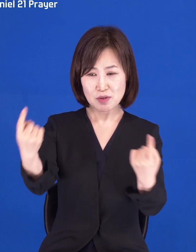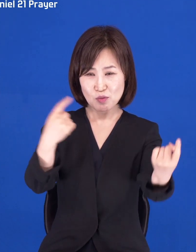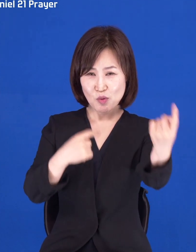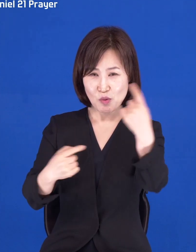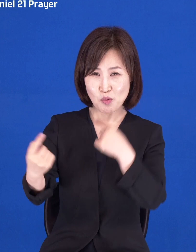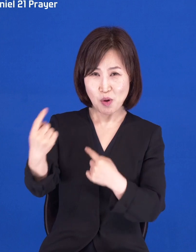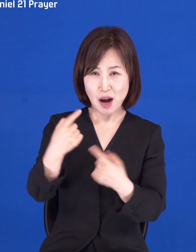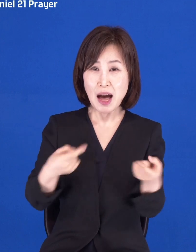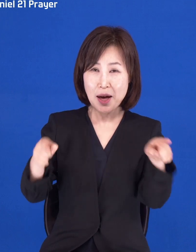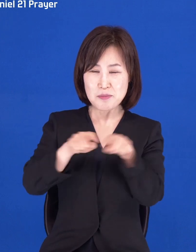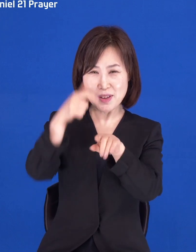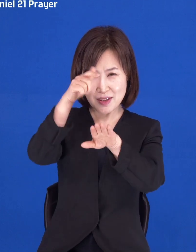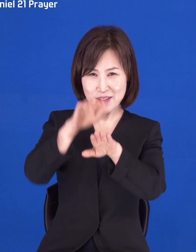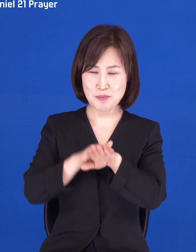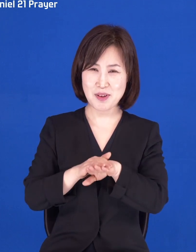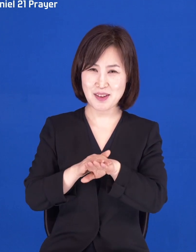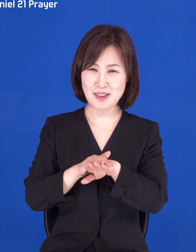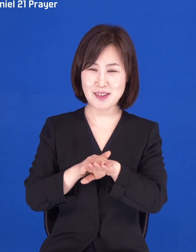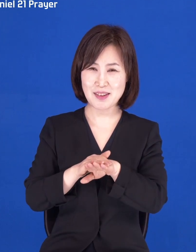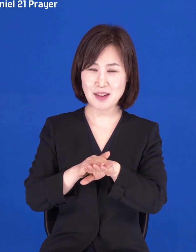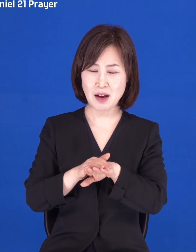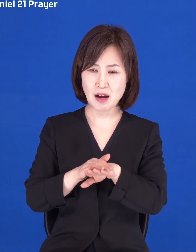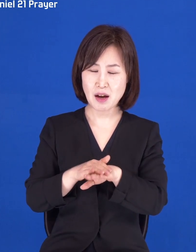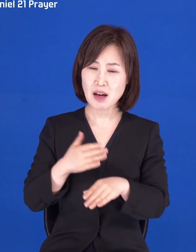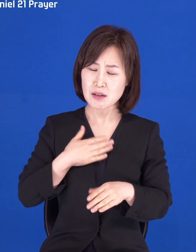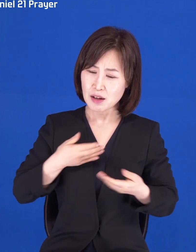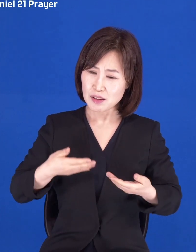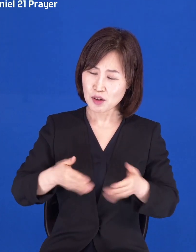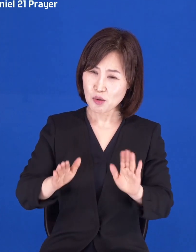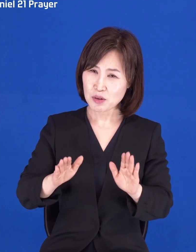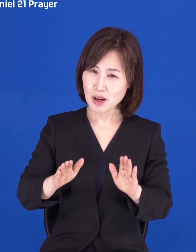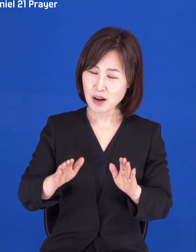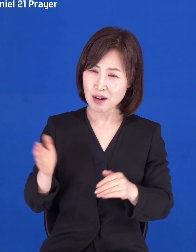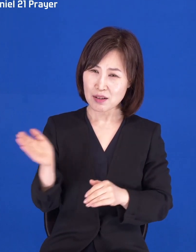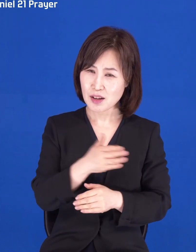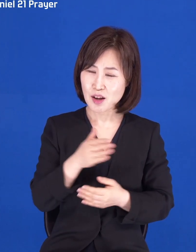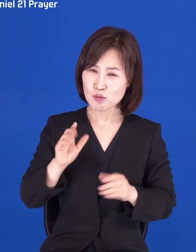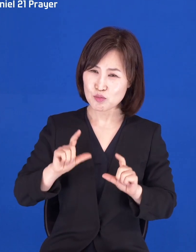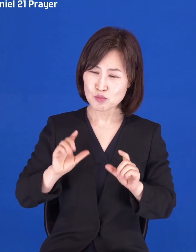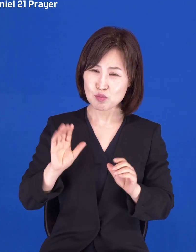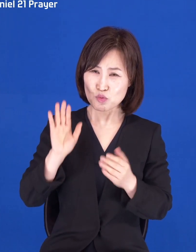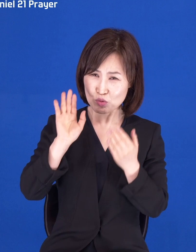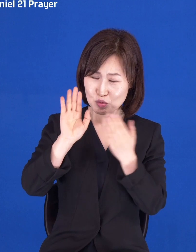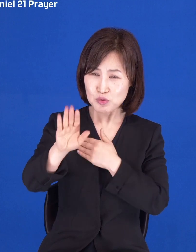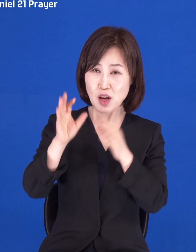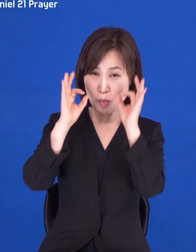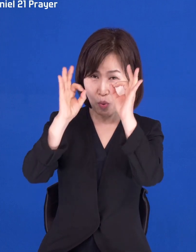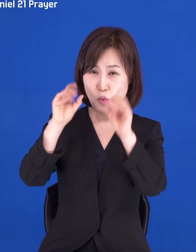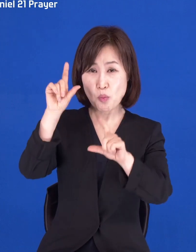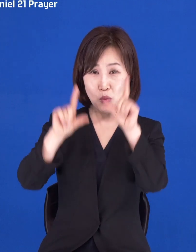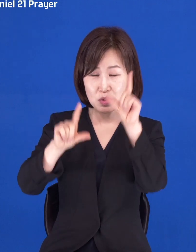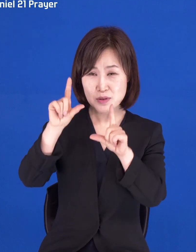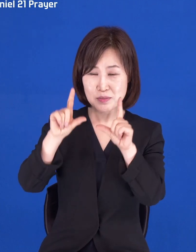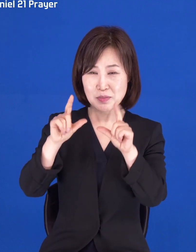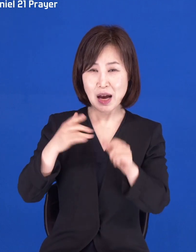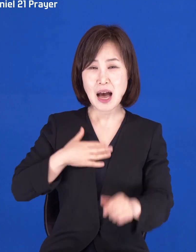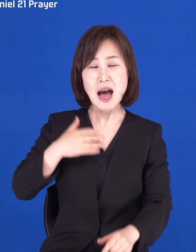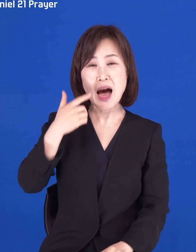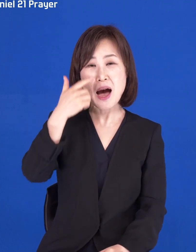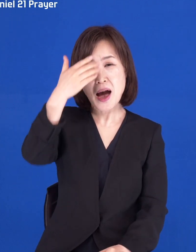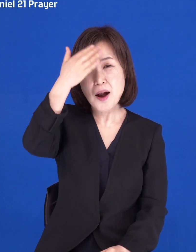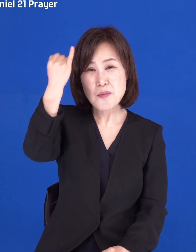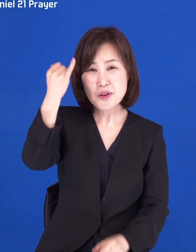드렸습니다. 제가 태어나서 늘 보아온 우리 할머니의 일상은요, 허리까지 오는 하얀